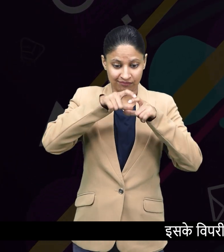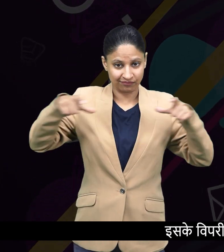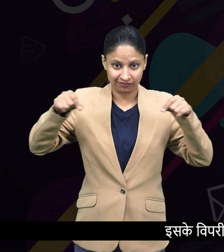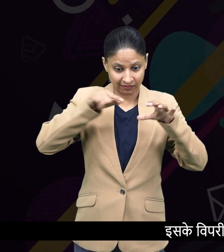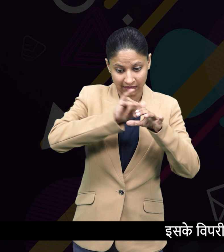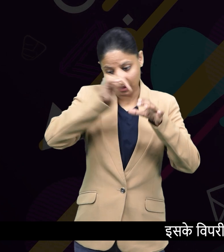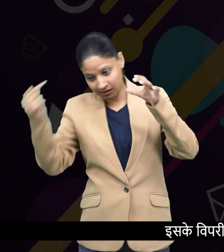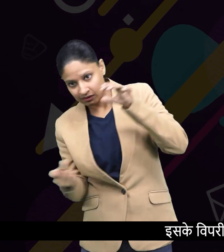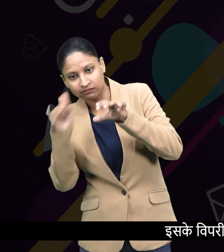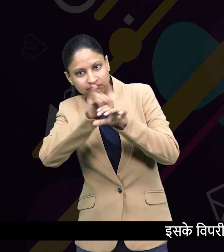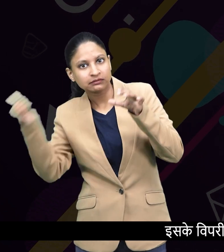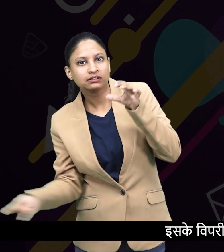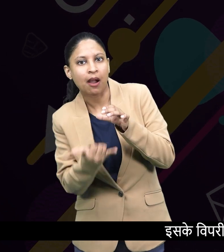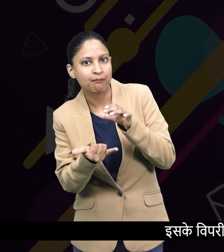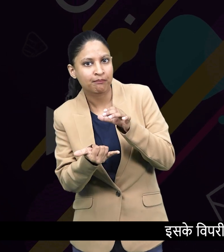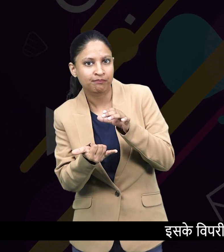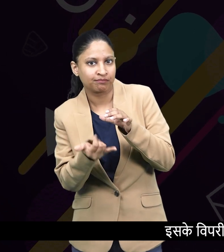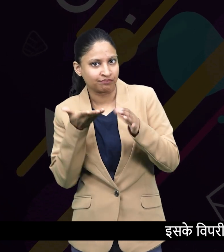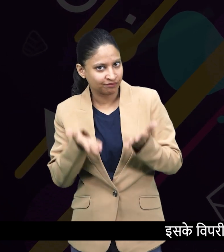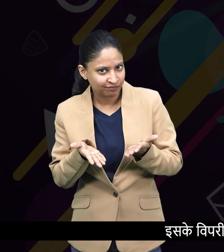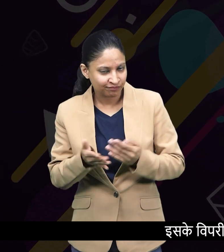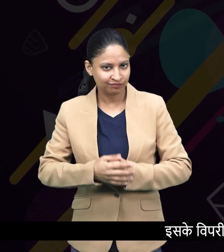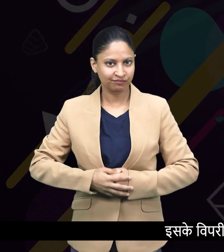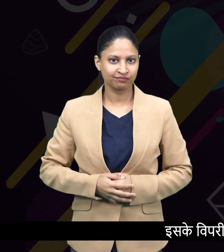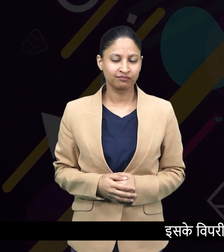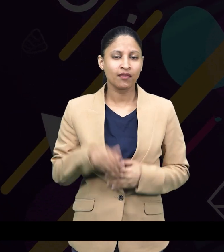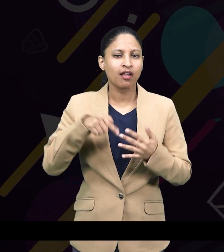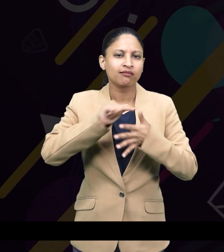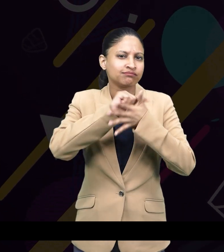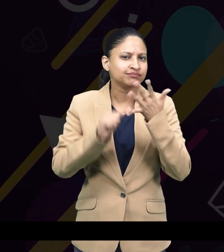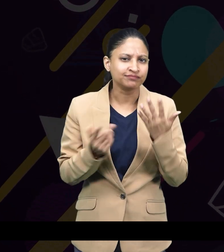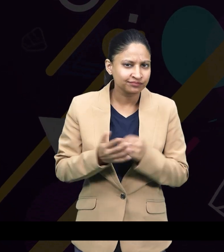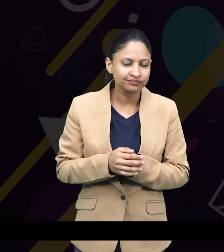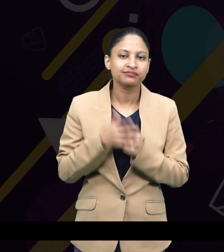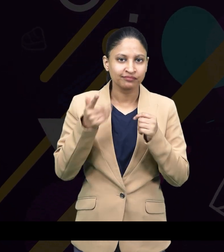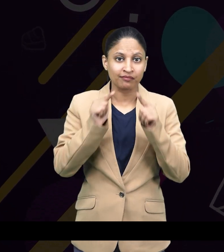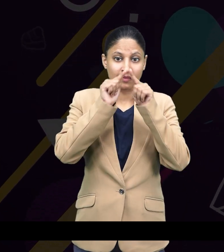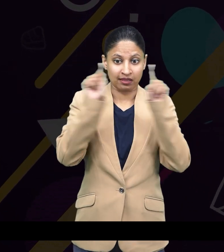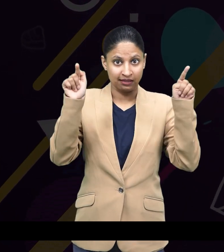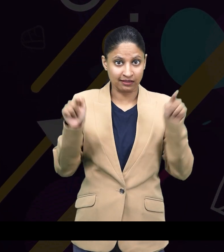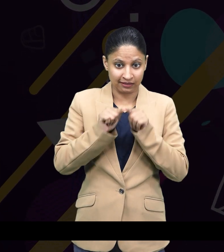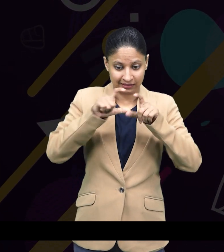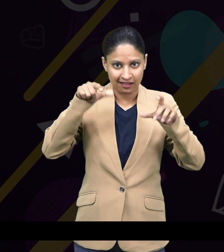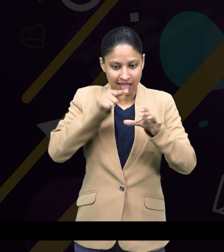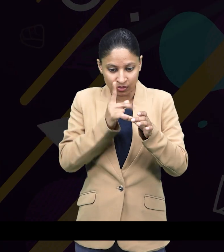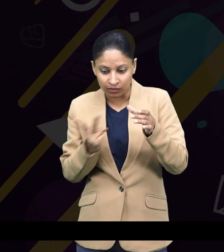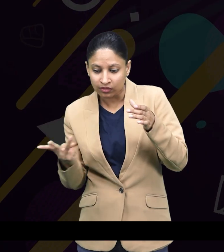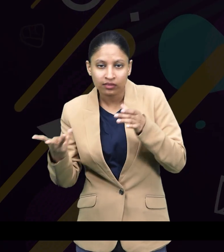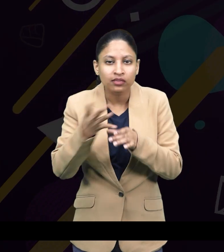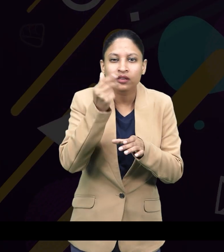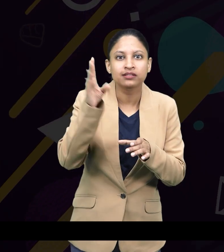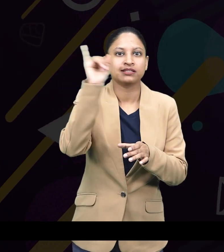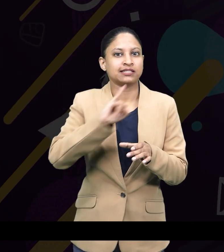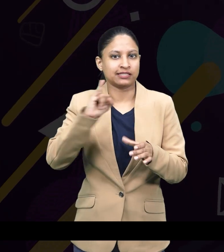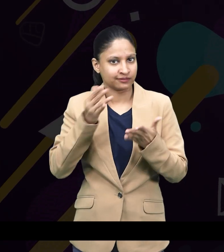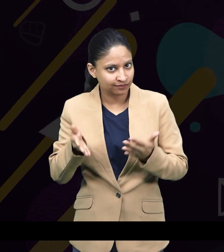इसके विपरीत फलक समान लंबाई के होते हैं। इसमें होते हैं 6 फलक,